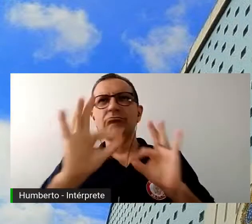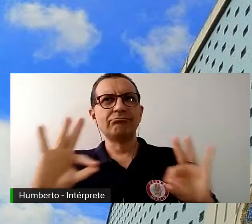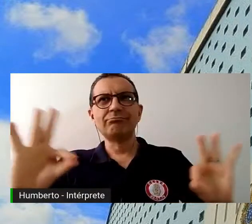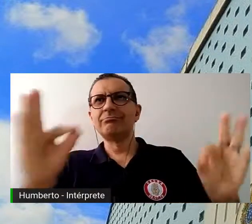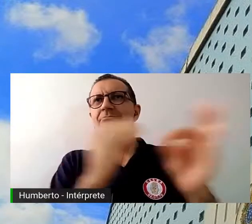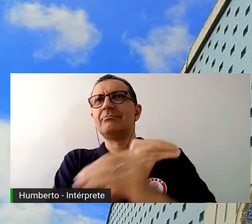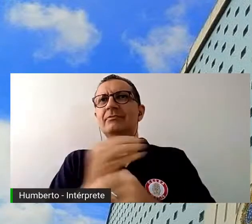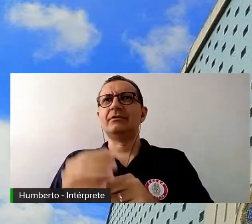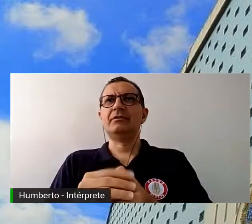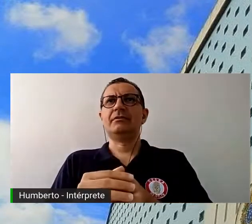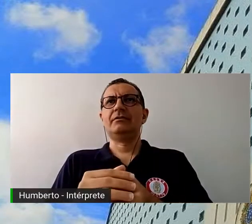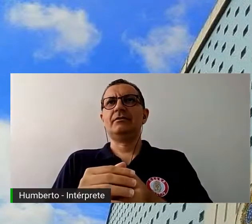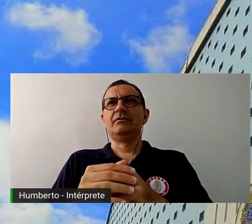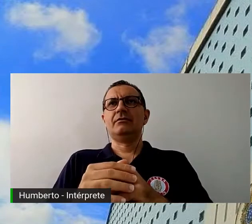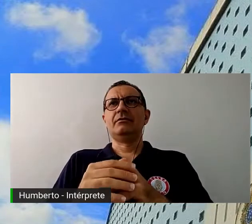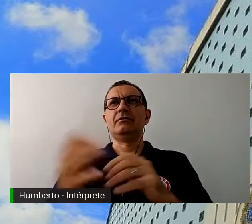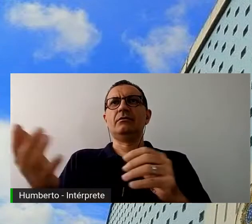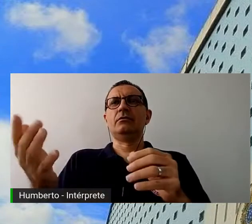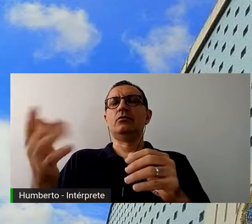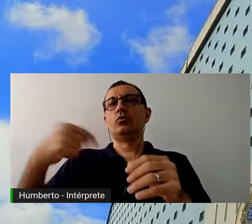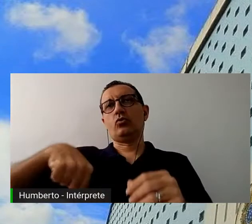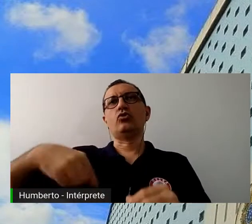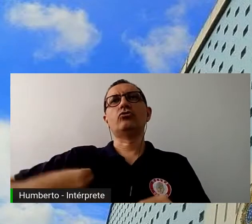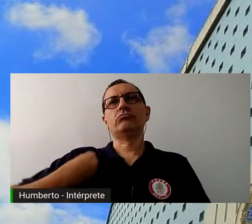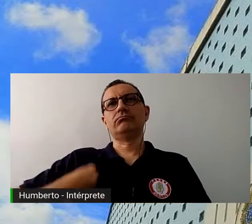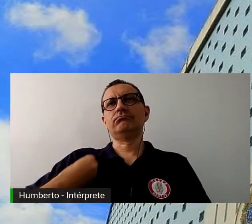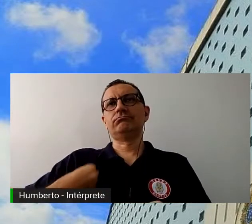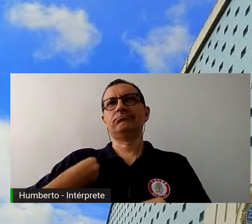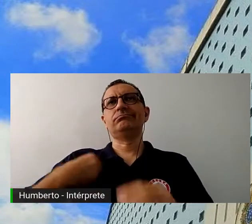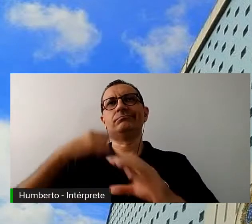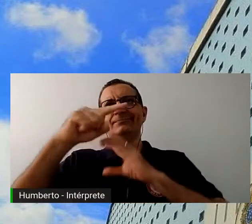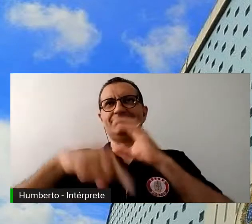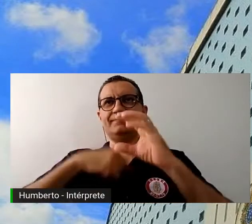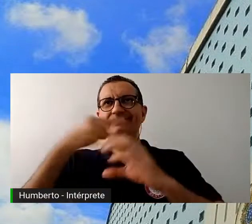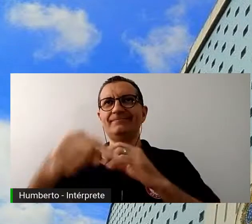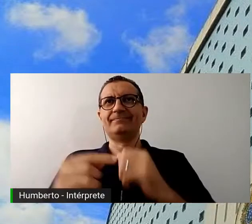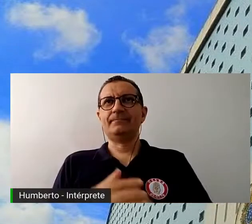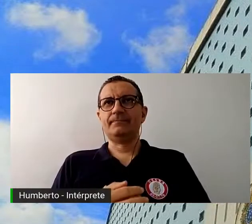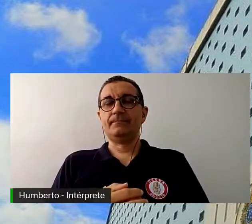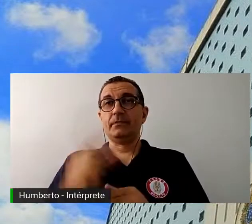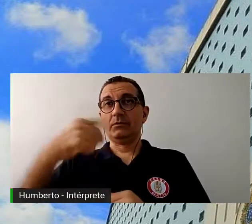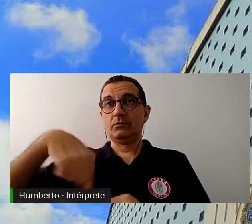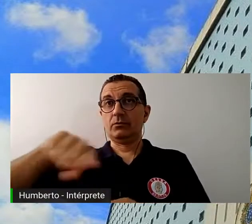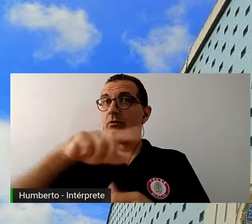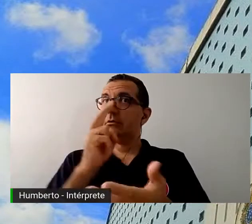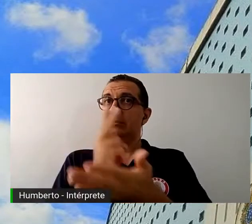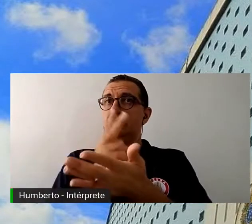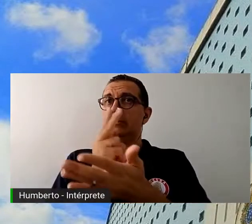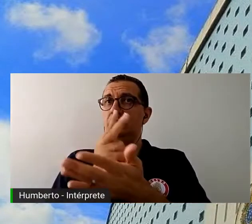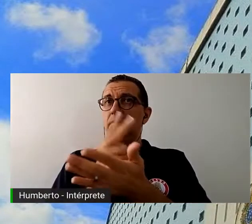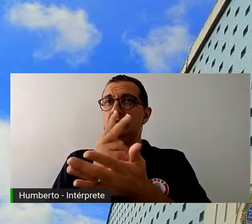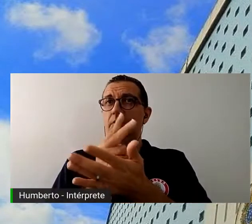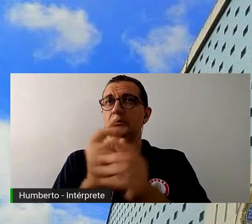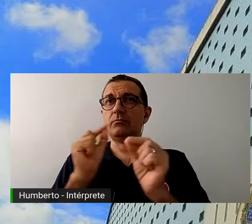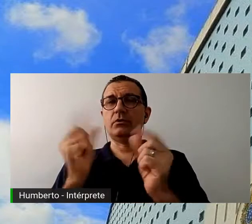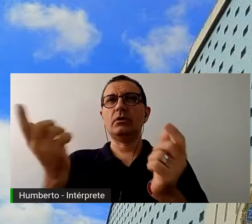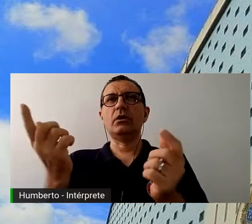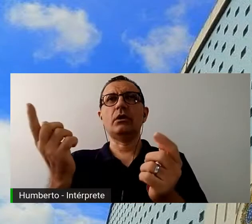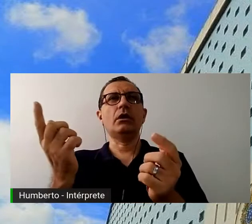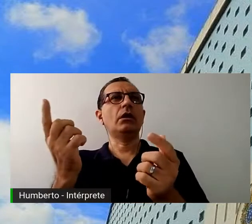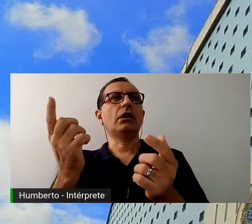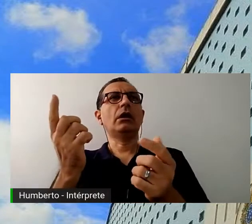objeto, sujeito ao fenômeno do mundo em que vivemos. Nós estamos sempre a pensar de uma forma interdisciplinar. Por